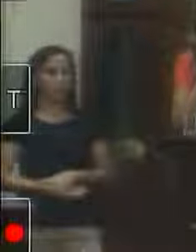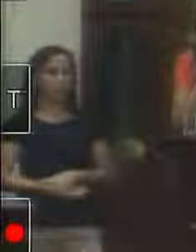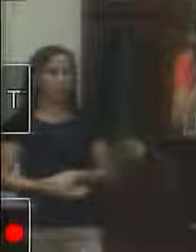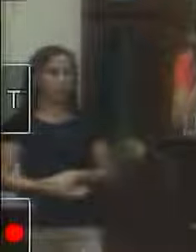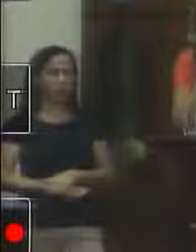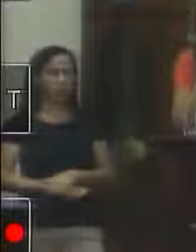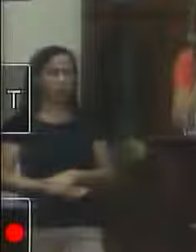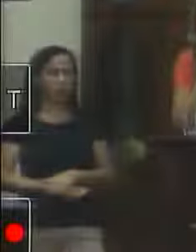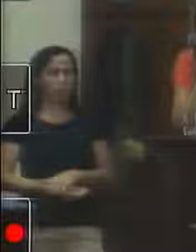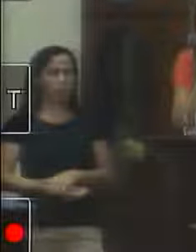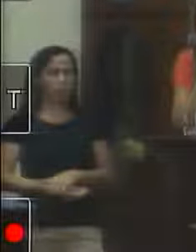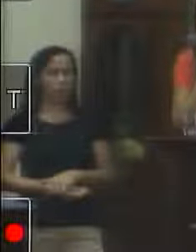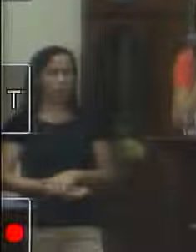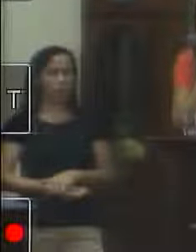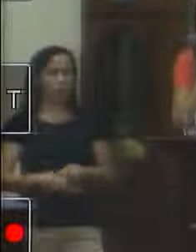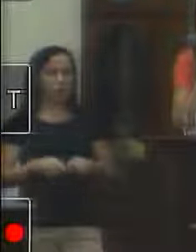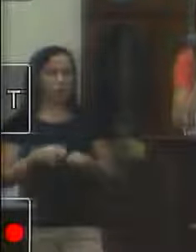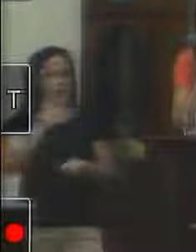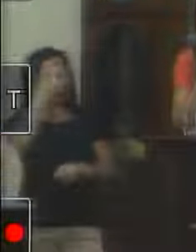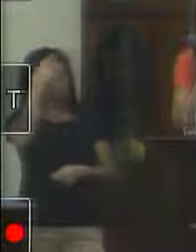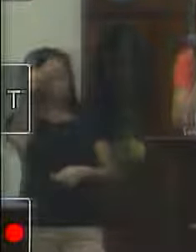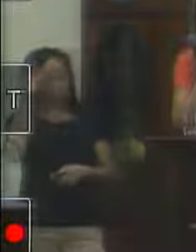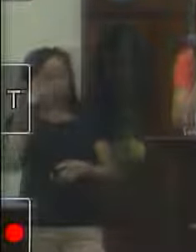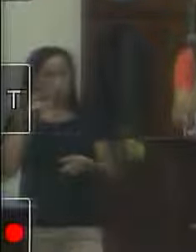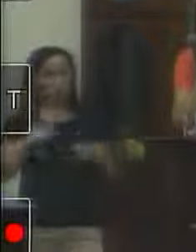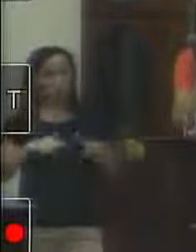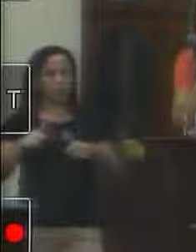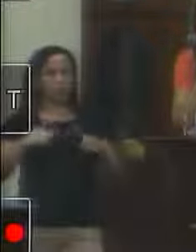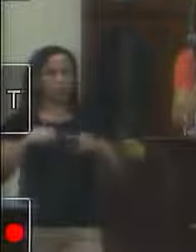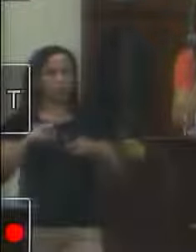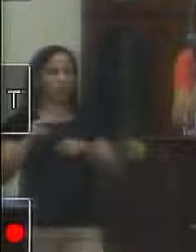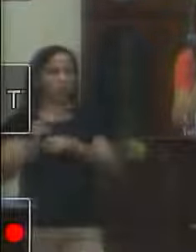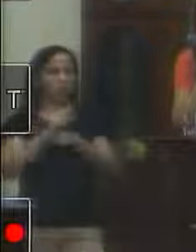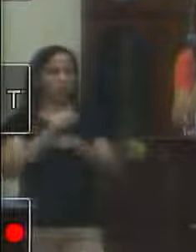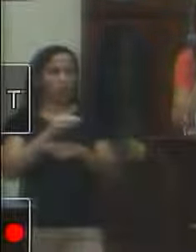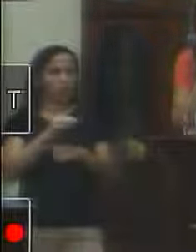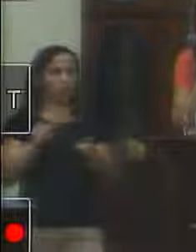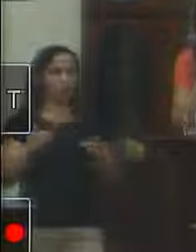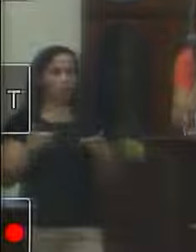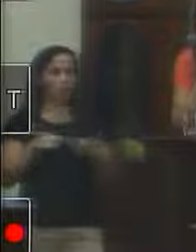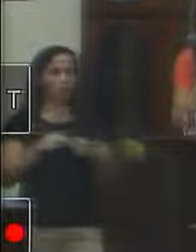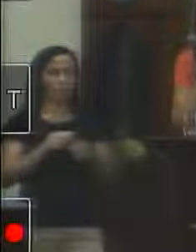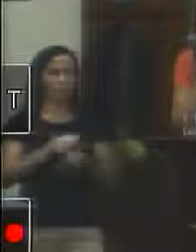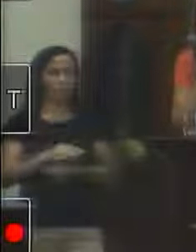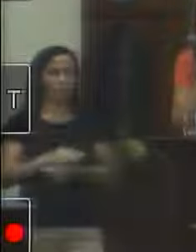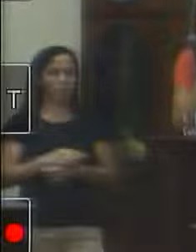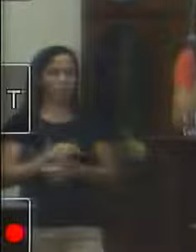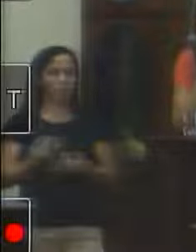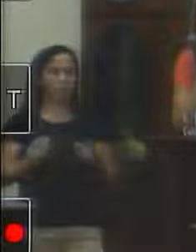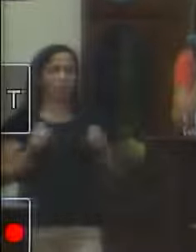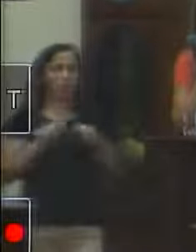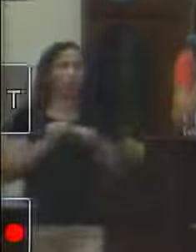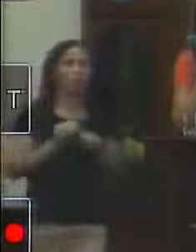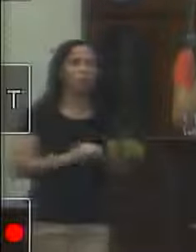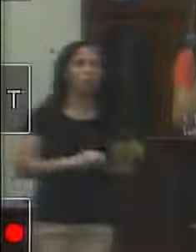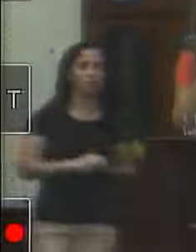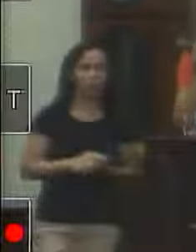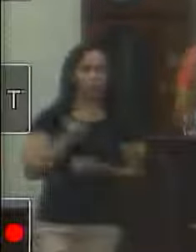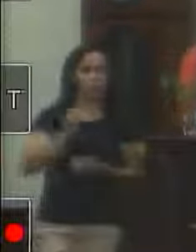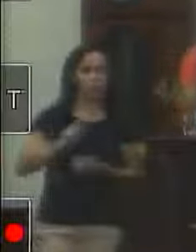lá fiscalizar as pessoas que estavam trabalhando, que são comerciantes que trabalham disso, que a